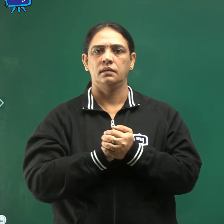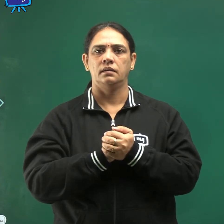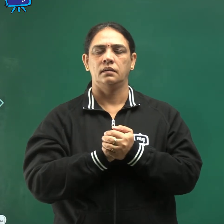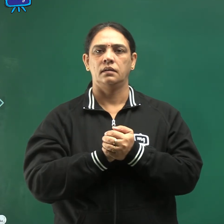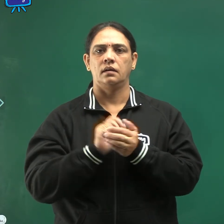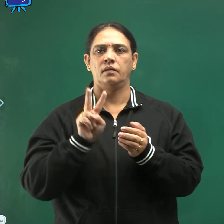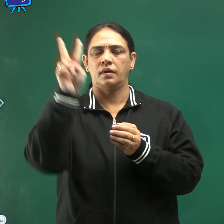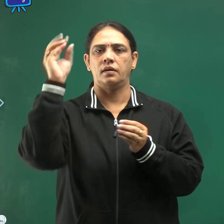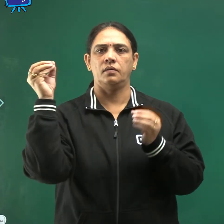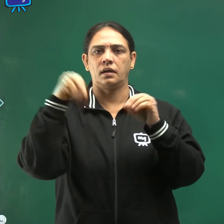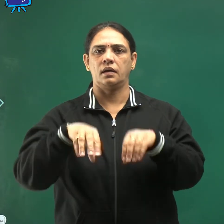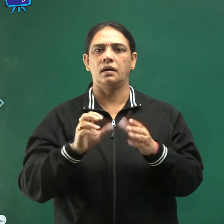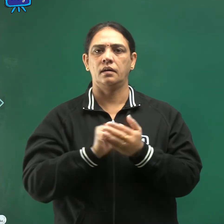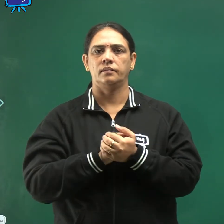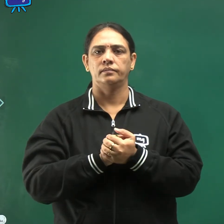मान रखेंगे